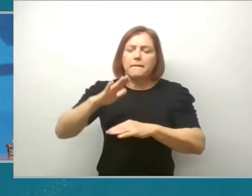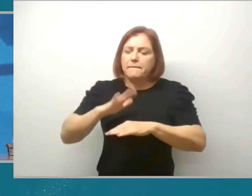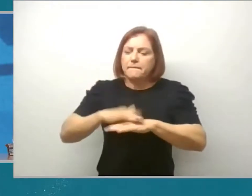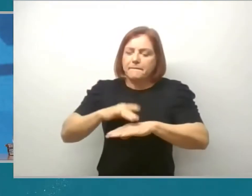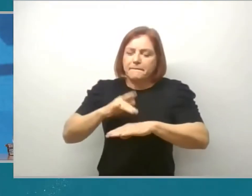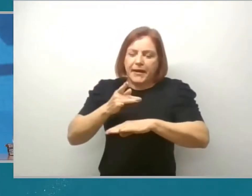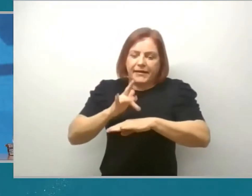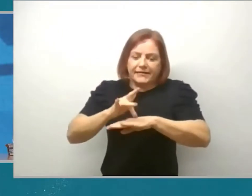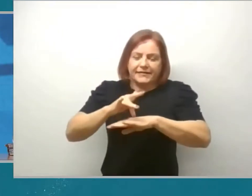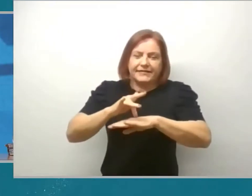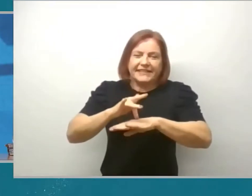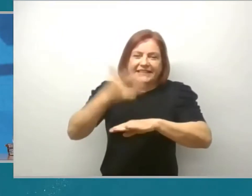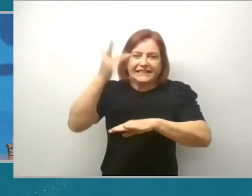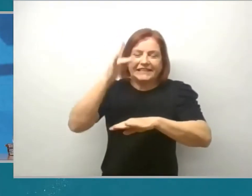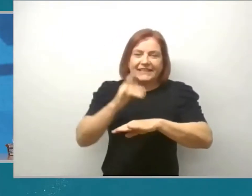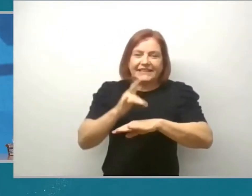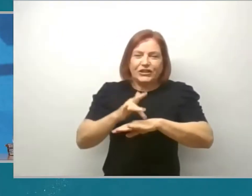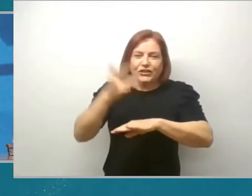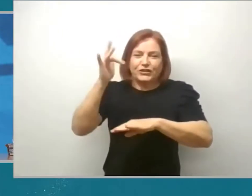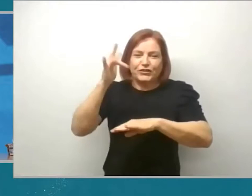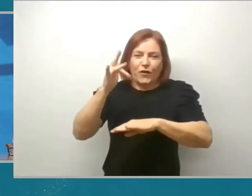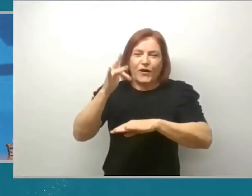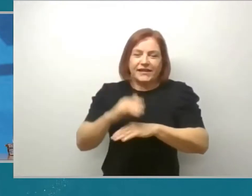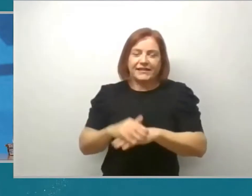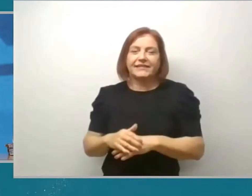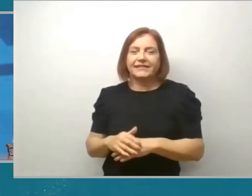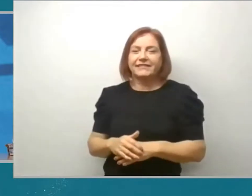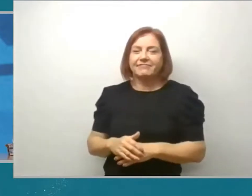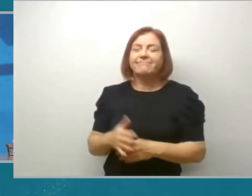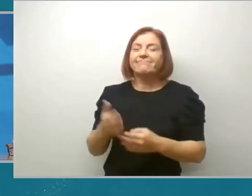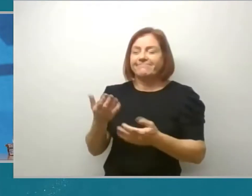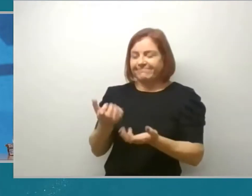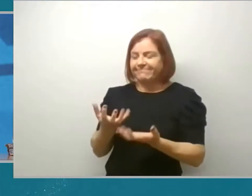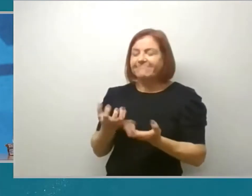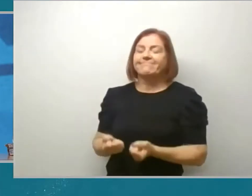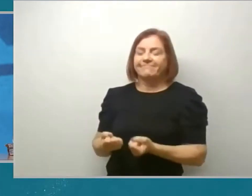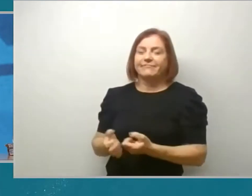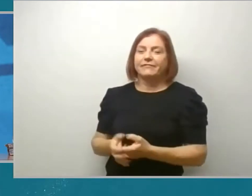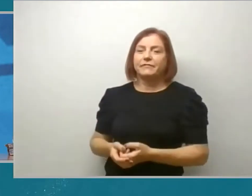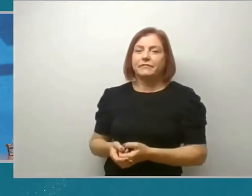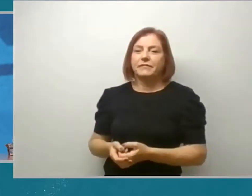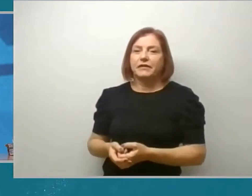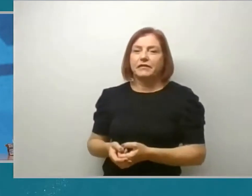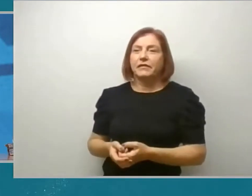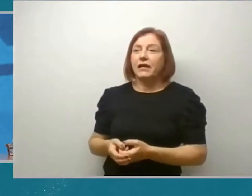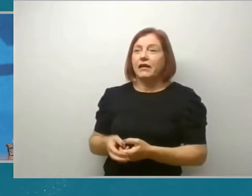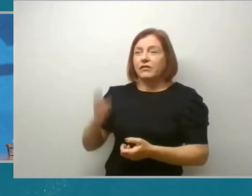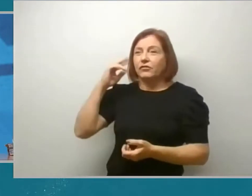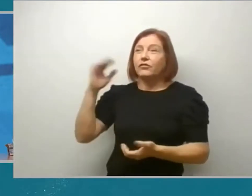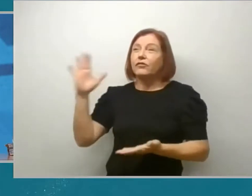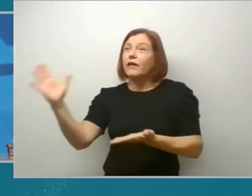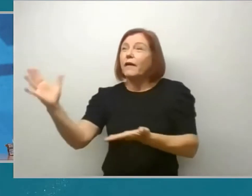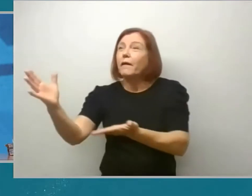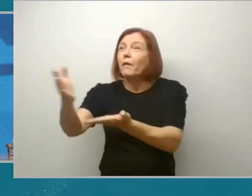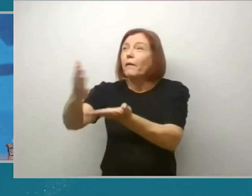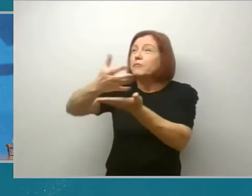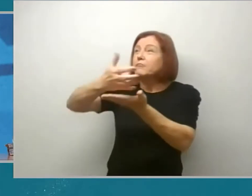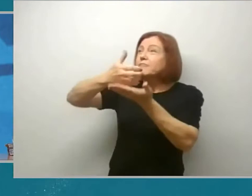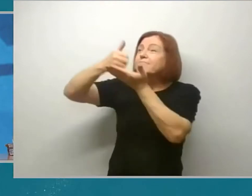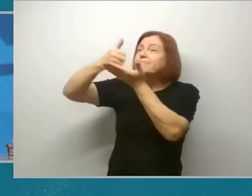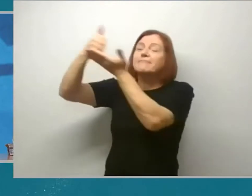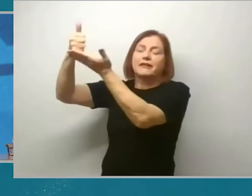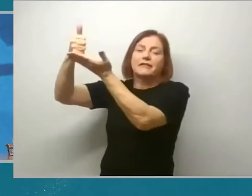Senhor, quando vier, ó, Ele pode nos arrebatar. E aí, irmãos, o encargo do